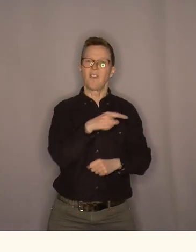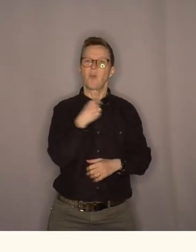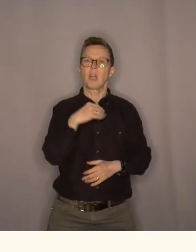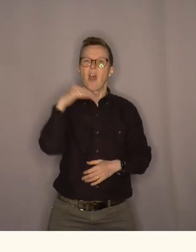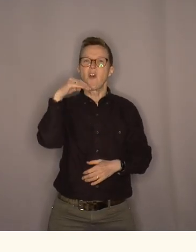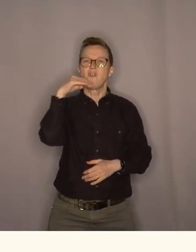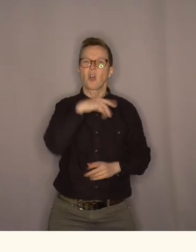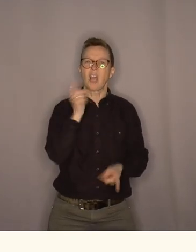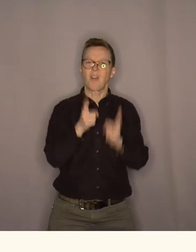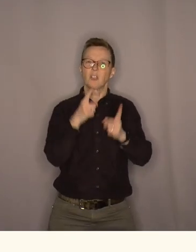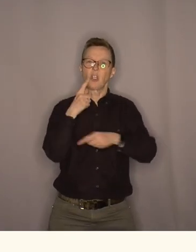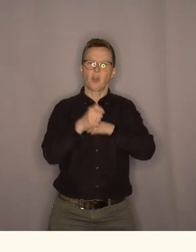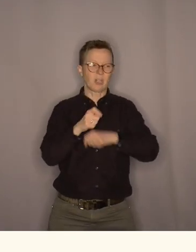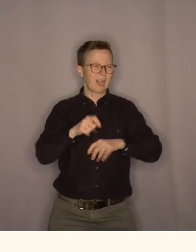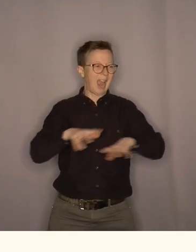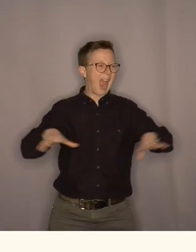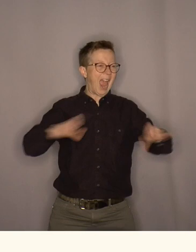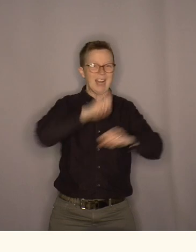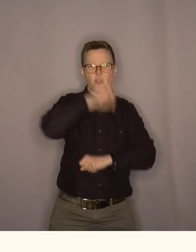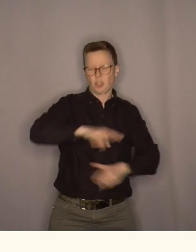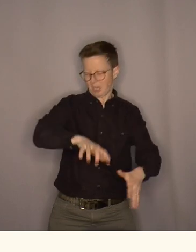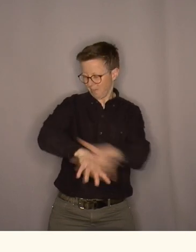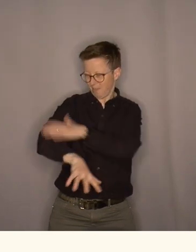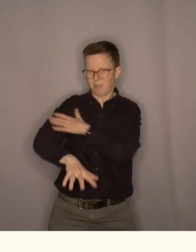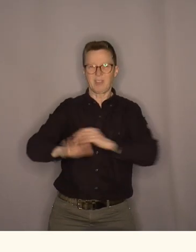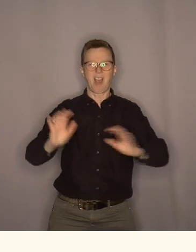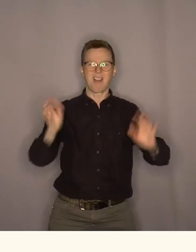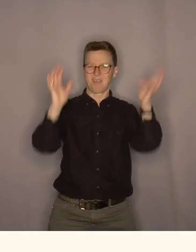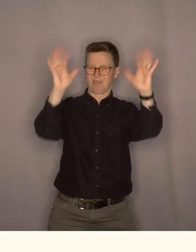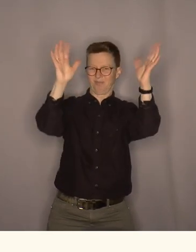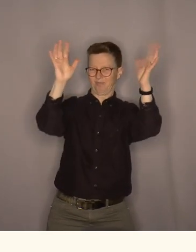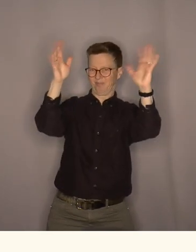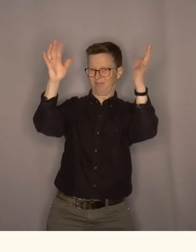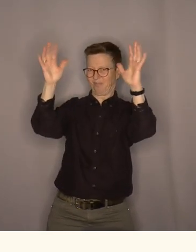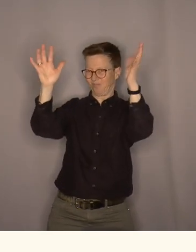hele landet så det synes jeg også vi skal ta en liten applaus for alle de vi ikke nevnte